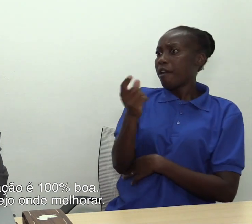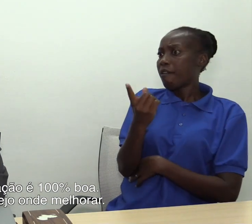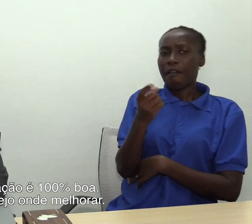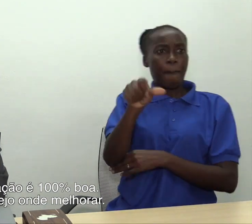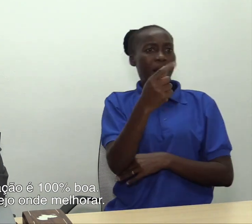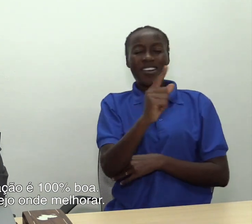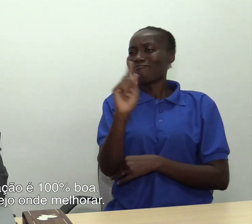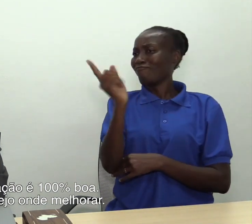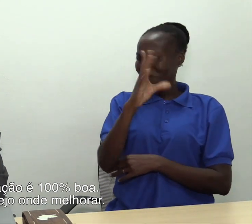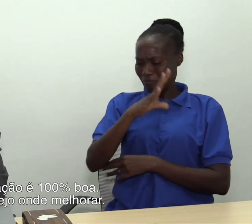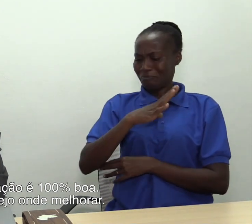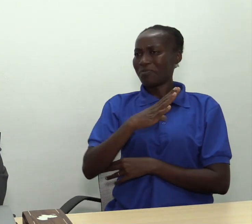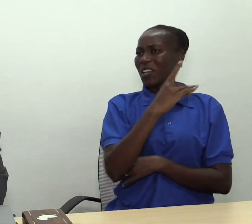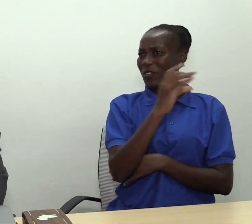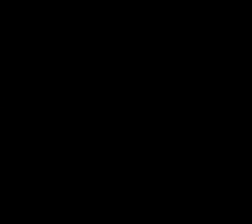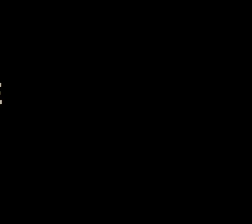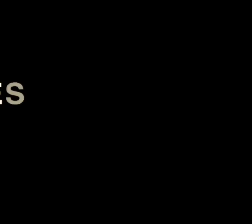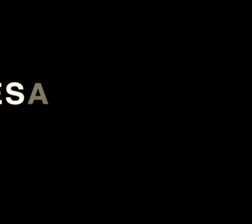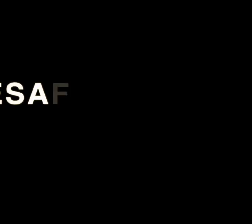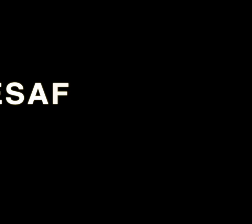100%. Muito boa relação.